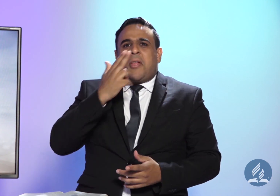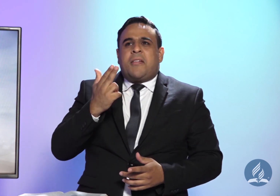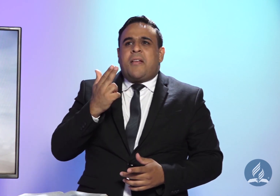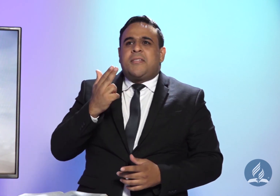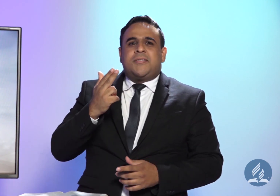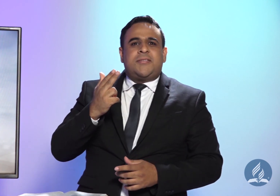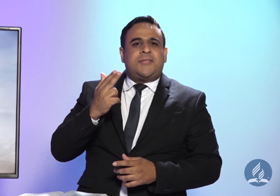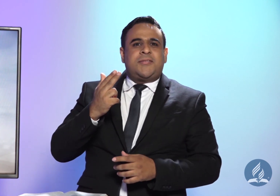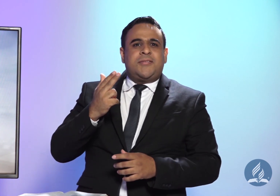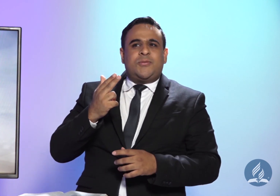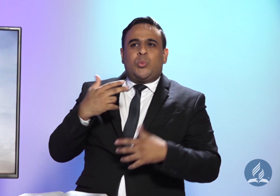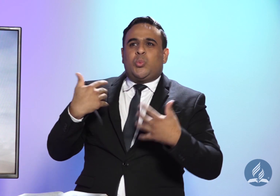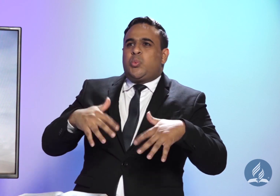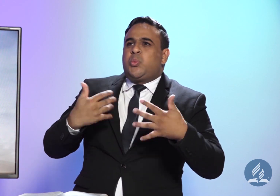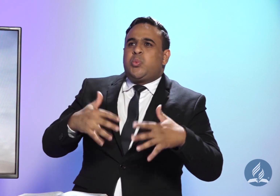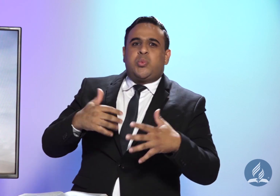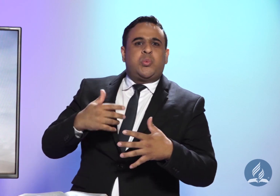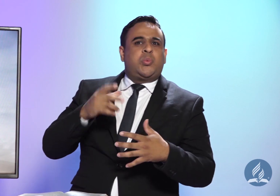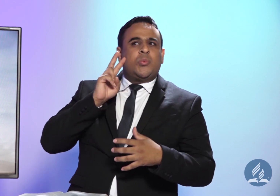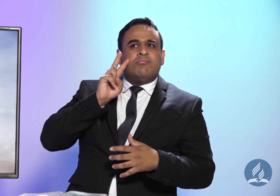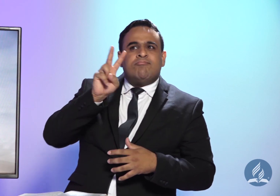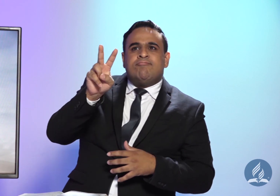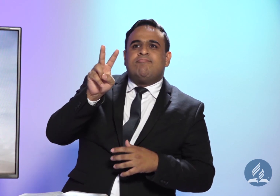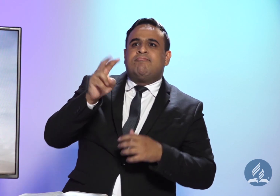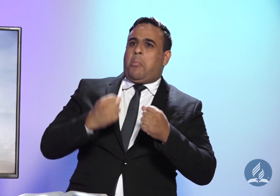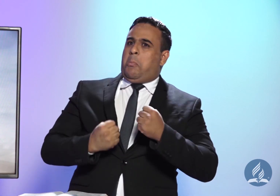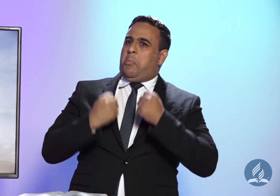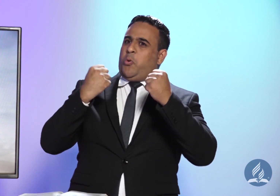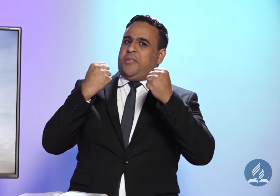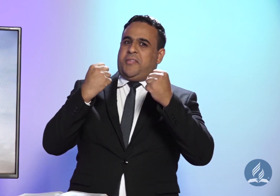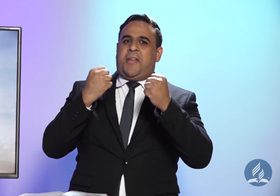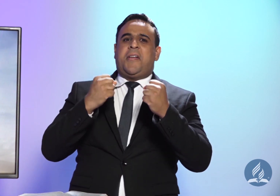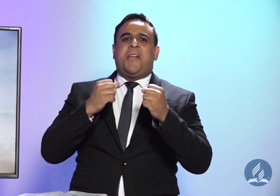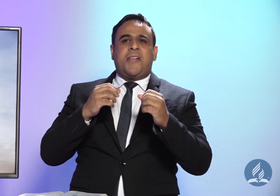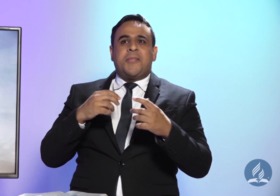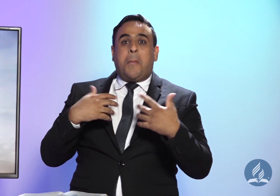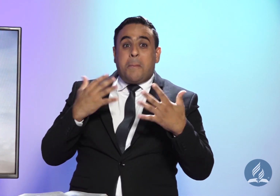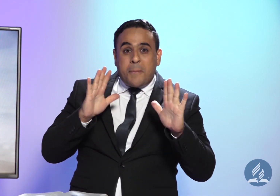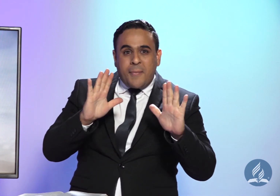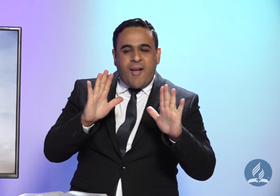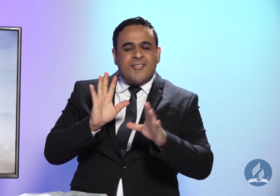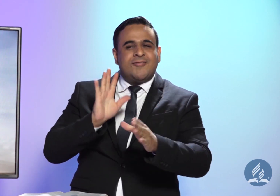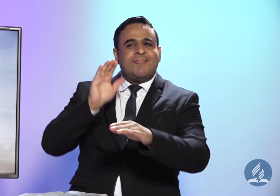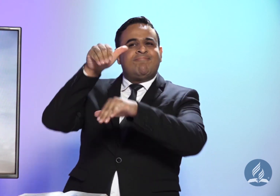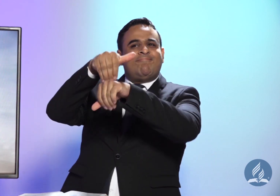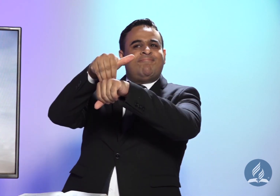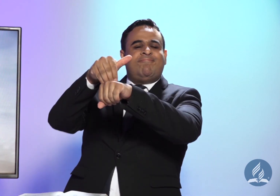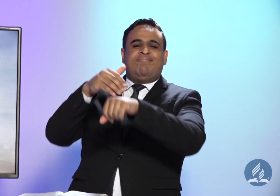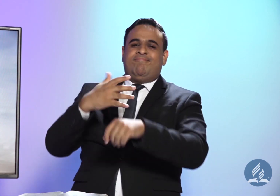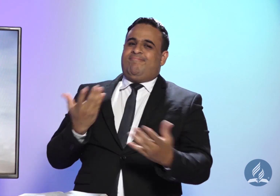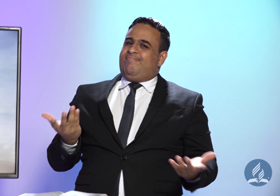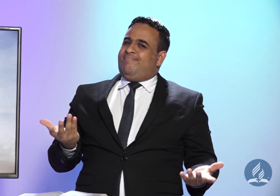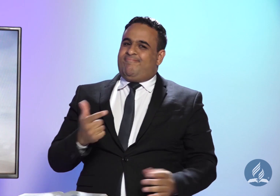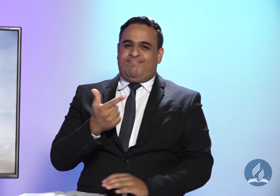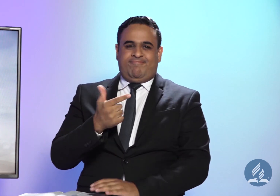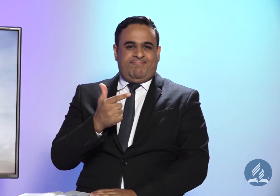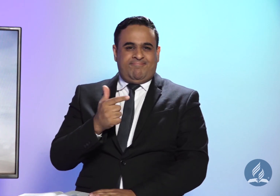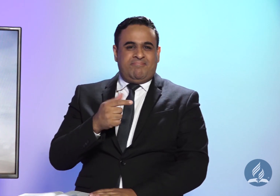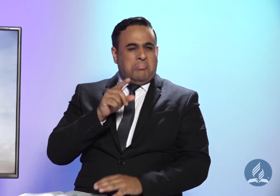sentiu da mesma forma como eu sinto ao olhar para algumas pessoas e ver o potencial que essas pessoas têm,